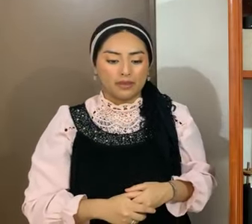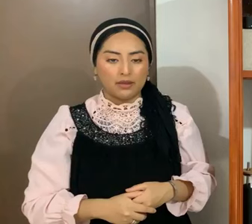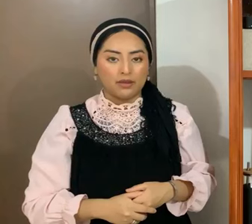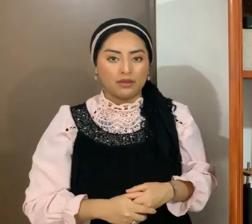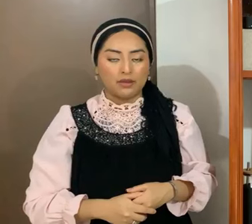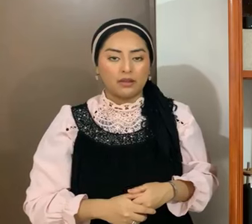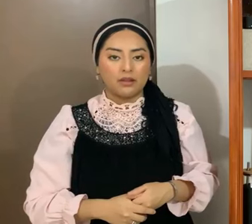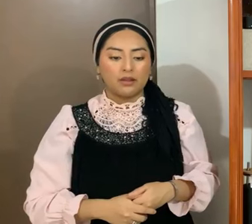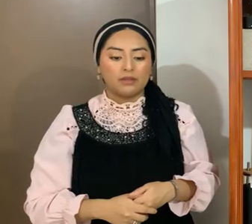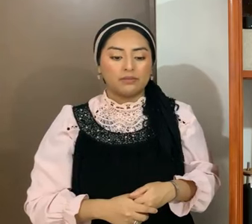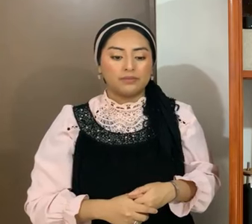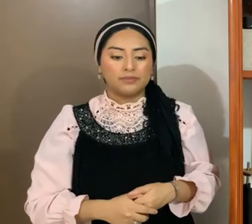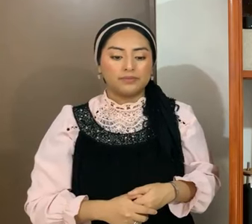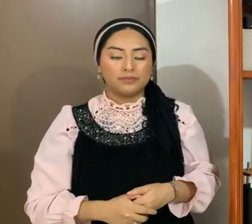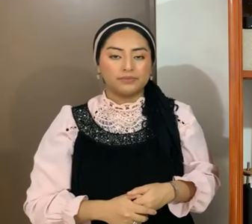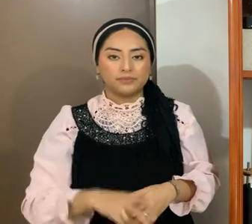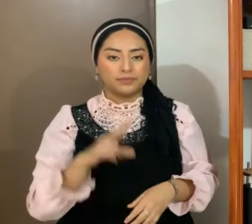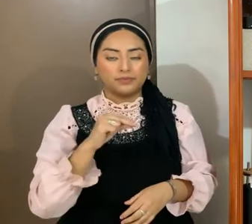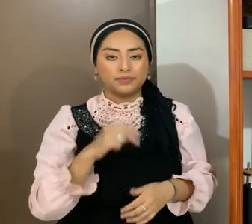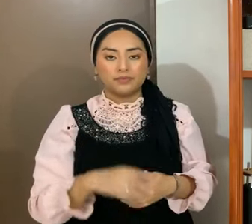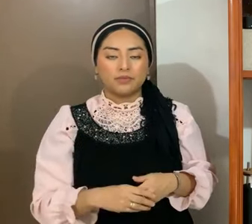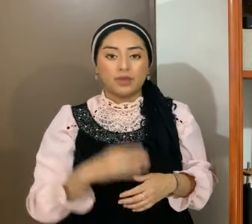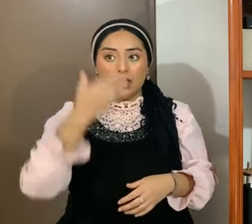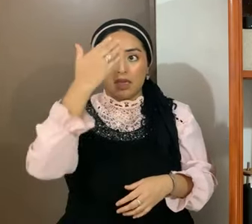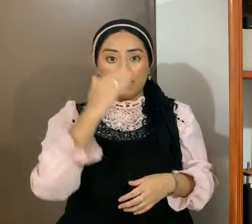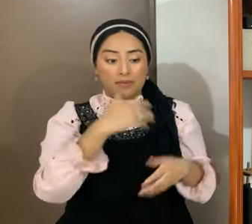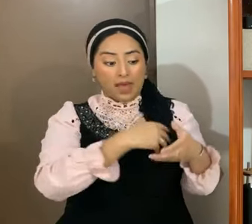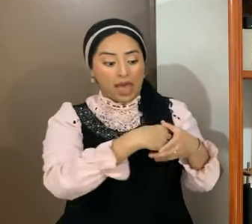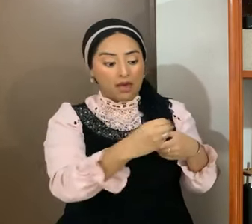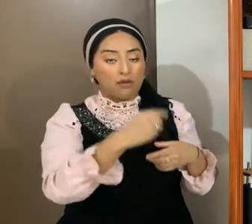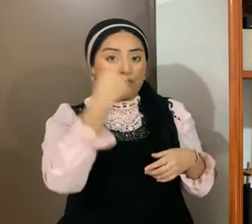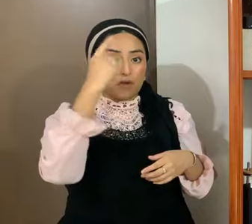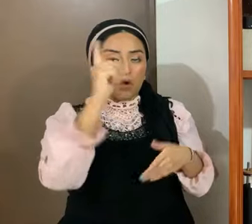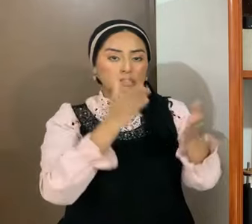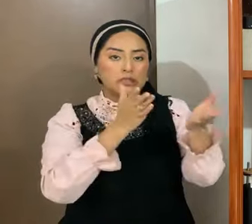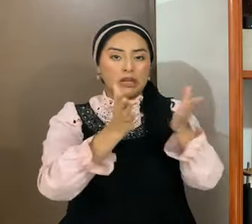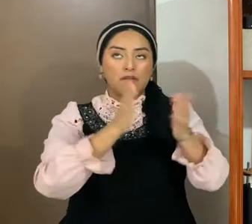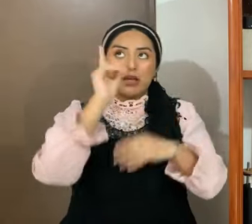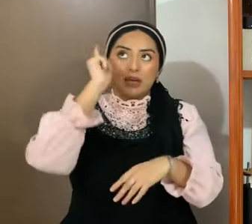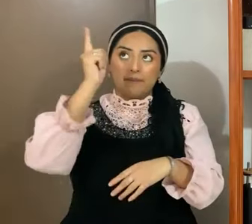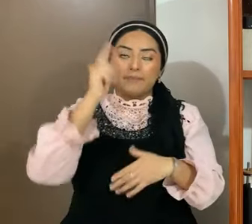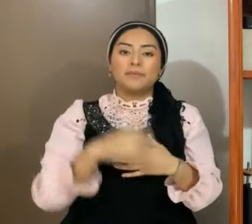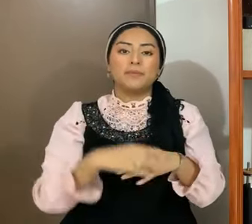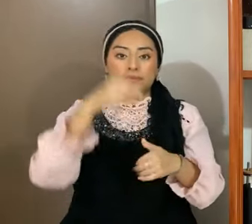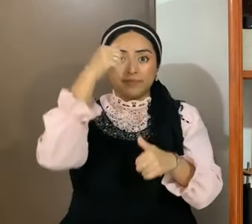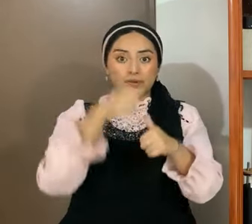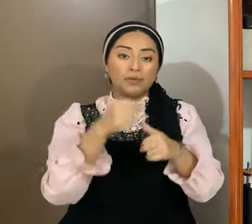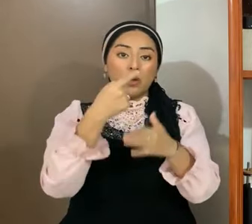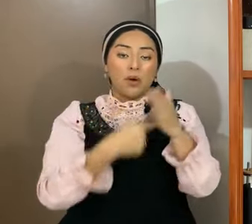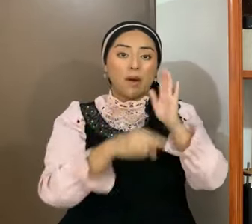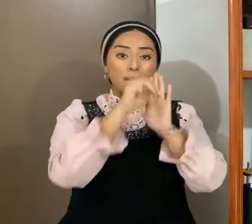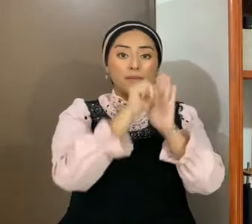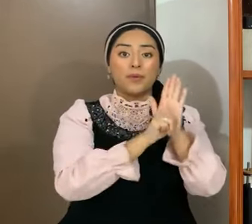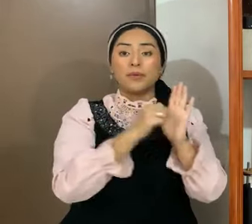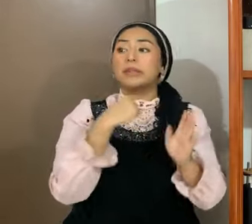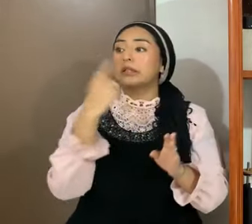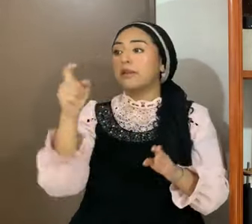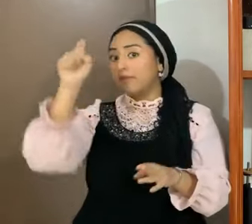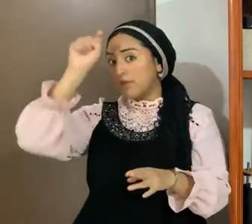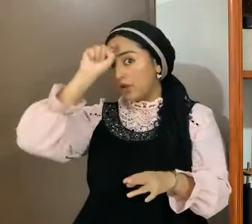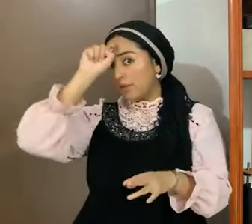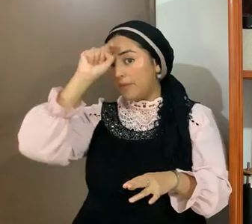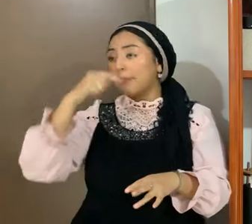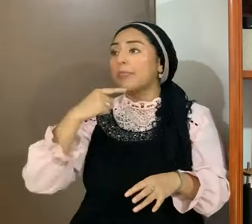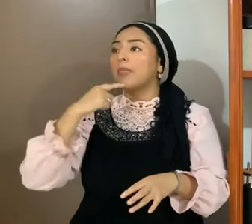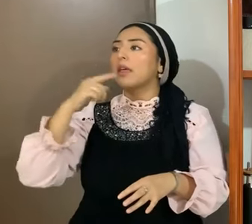grandes arquitectos, por ejemplo. No, lo sacó para servirle. Recuerden lo que le dijo Moisés a Faraón. Dice